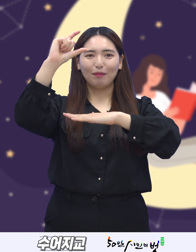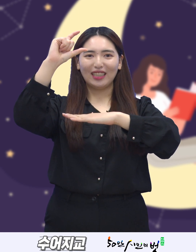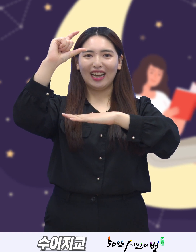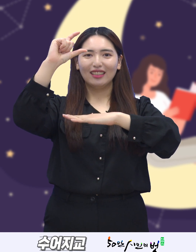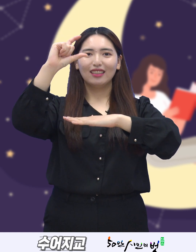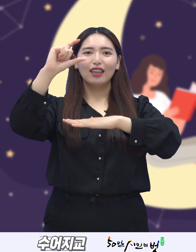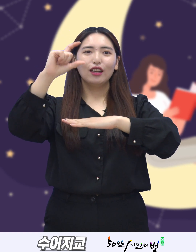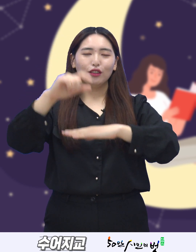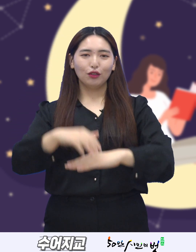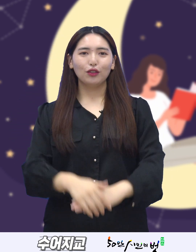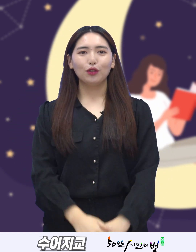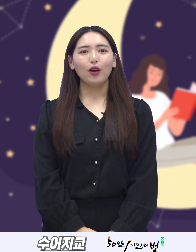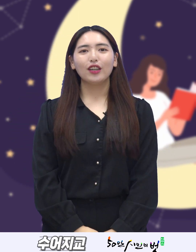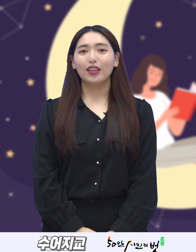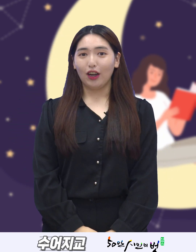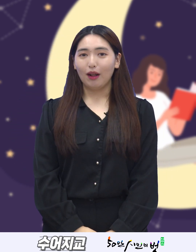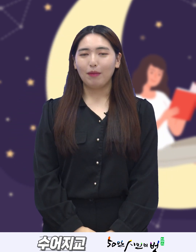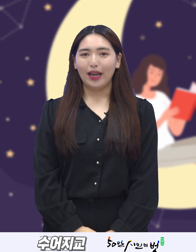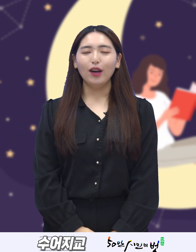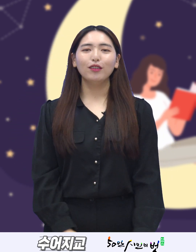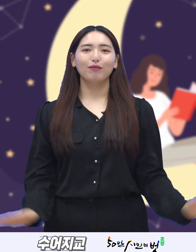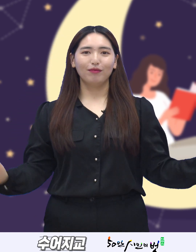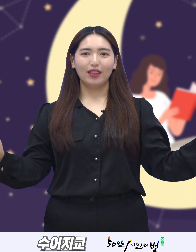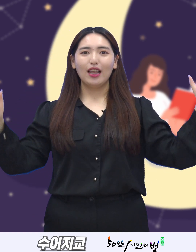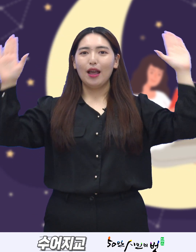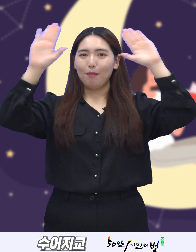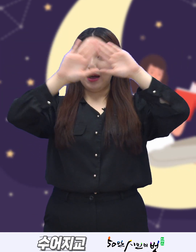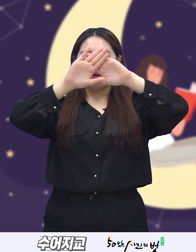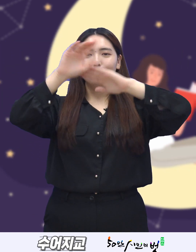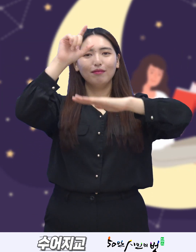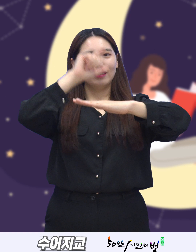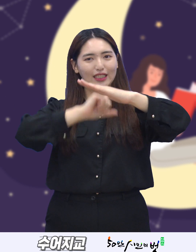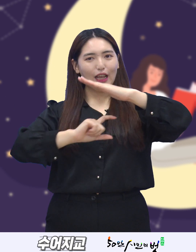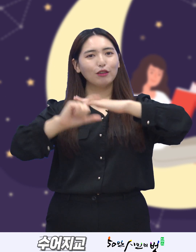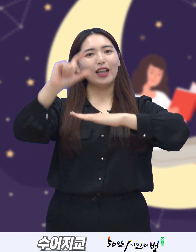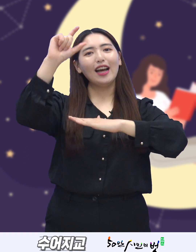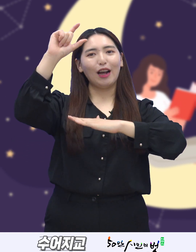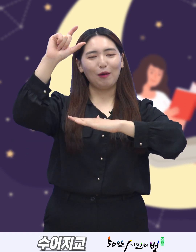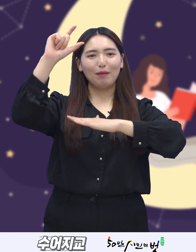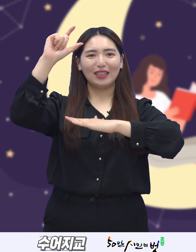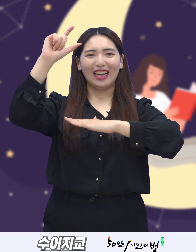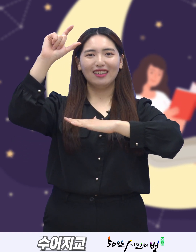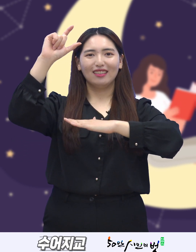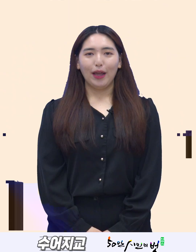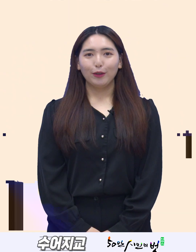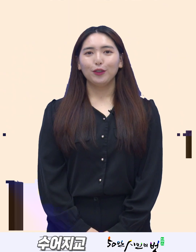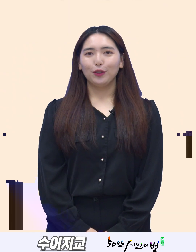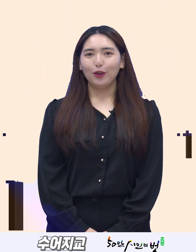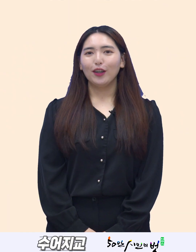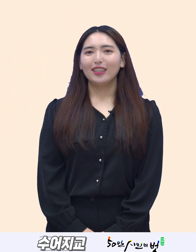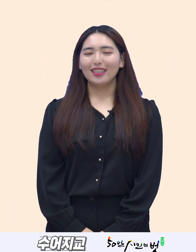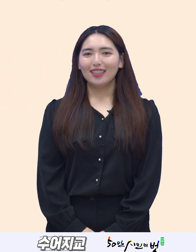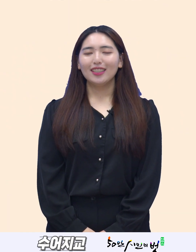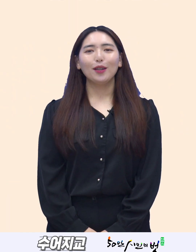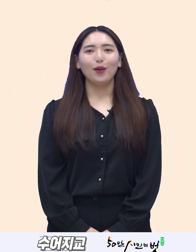합니다. 두 수어를 결합하여 밤 새우다 라고 합니다. 배운 수어를 실제로